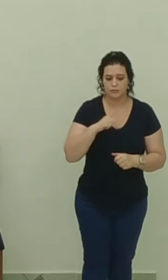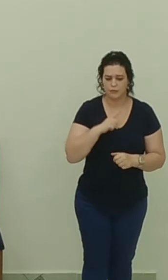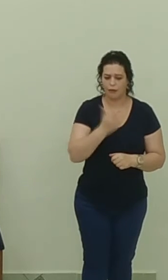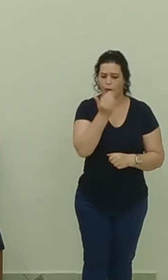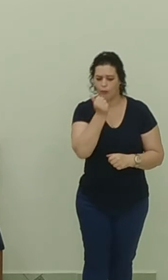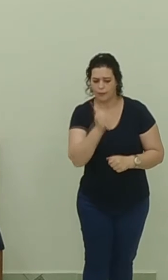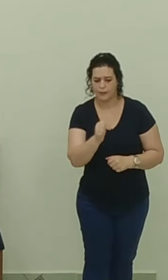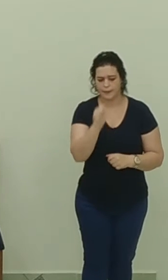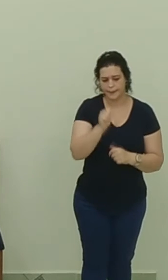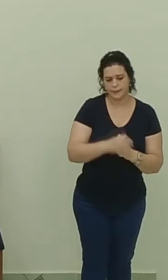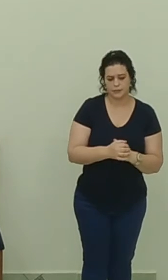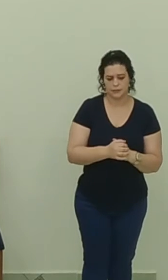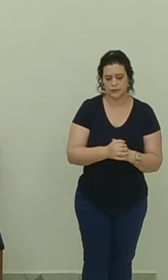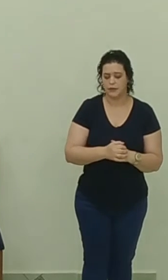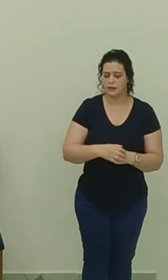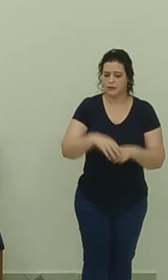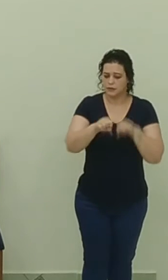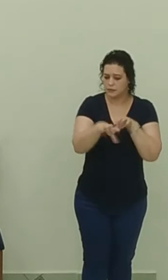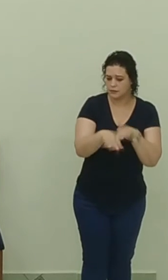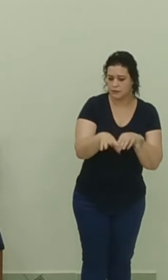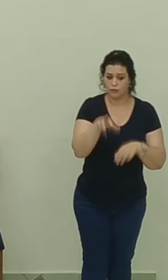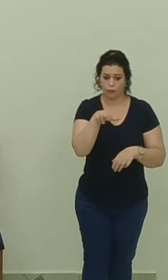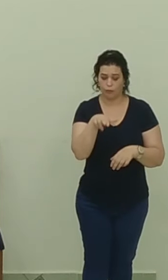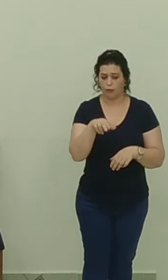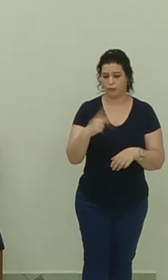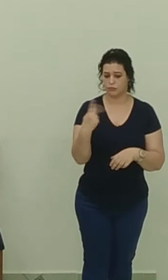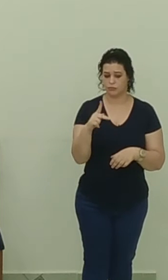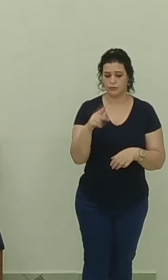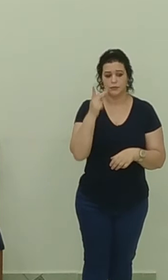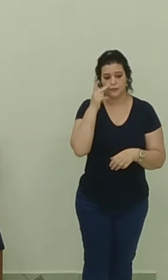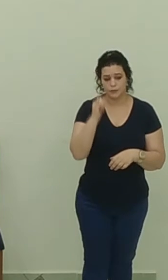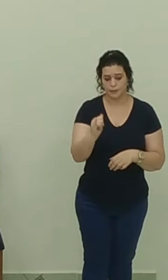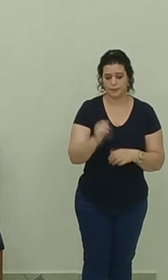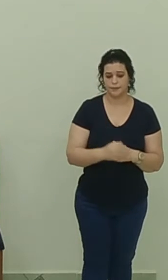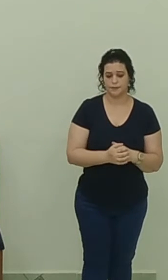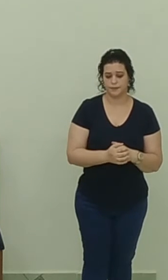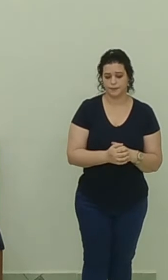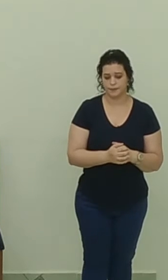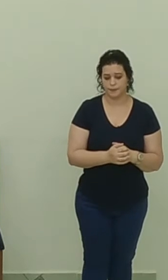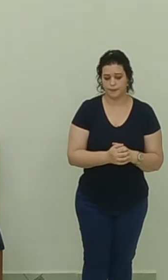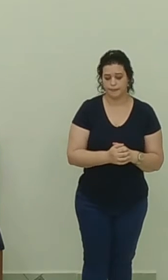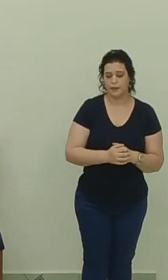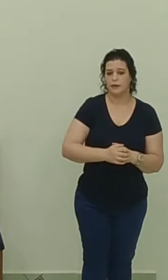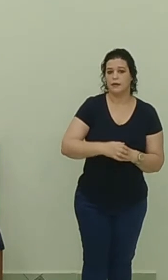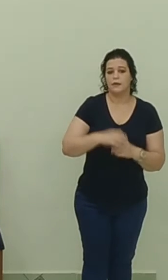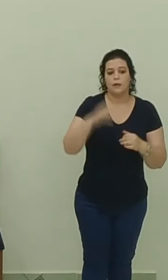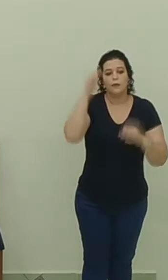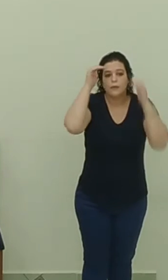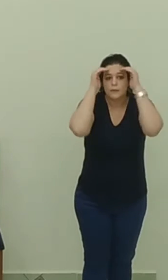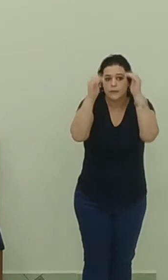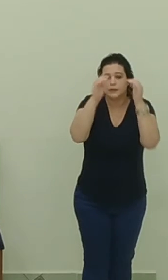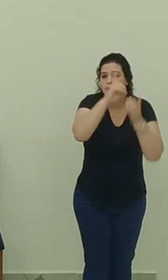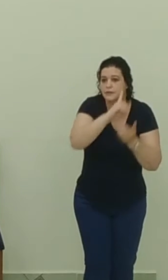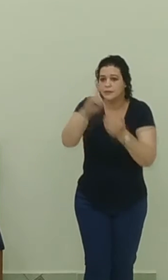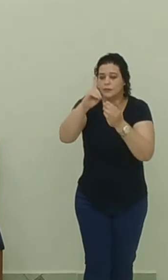de teus pais. Ouve, Israel, o Senhor nosso Deus é o único Senhor.